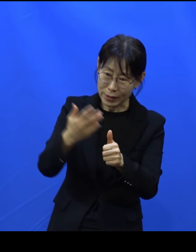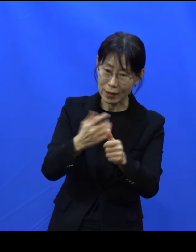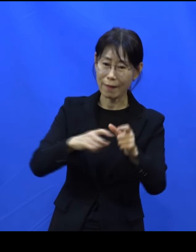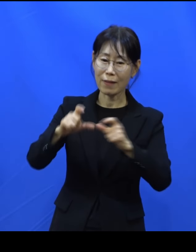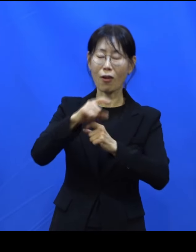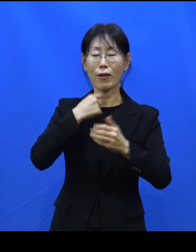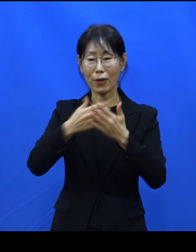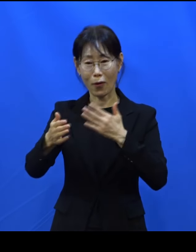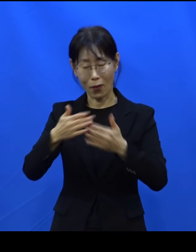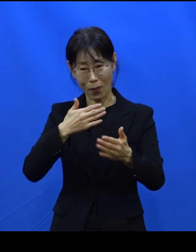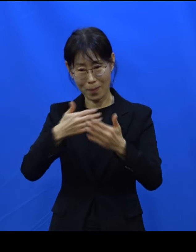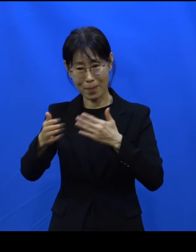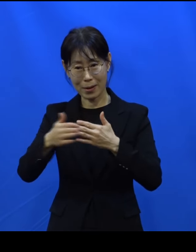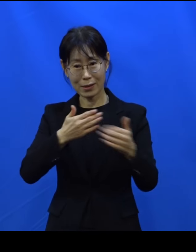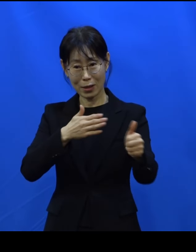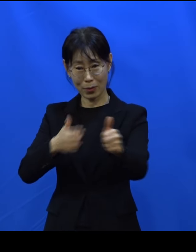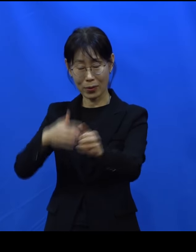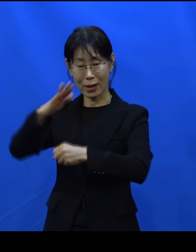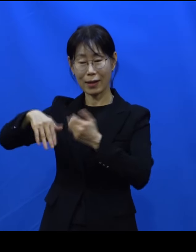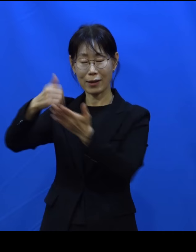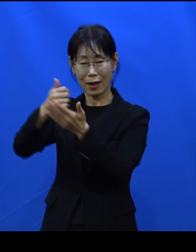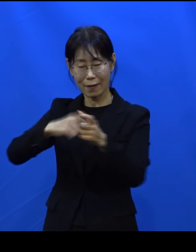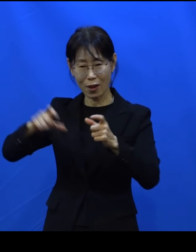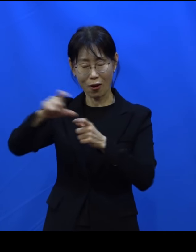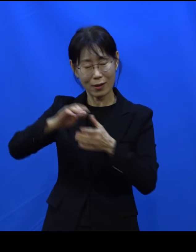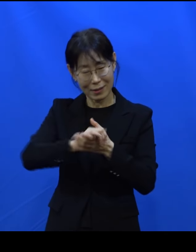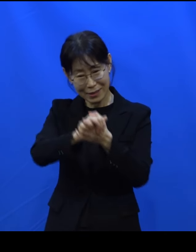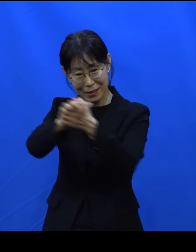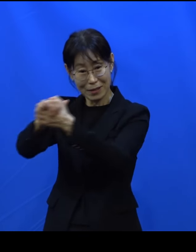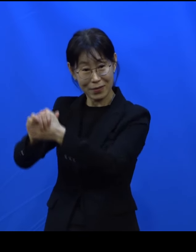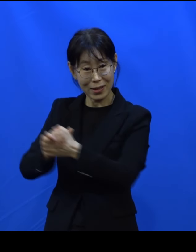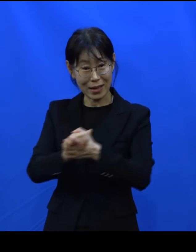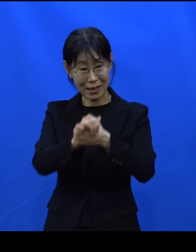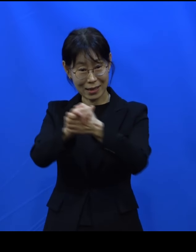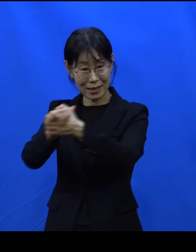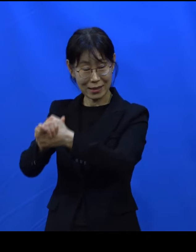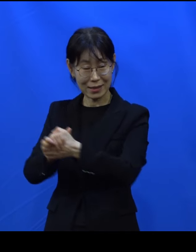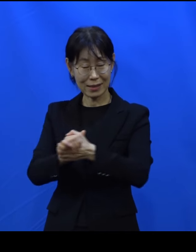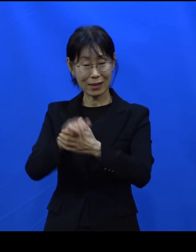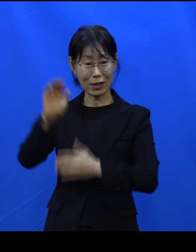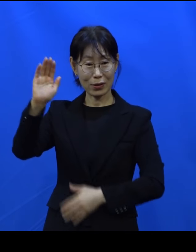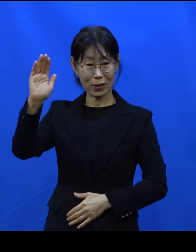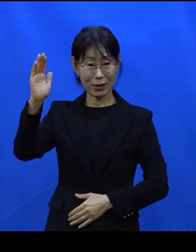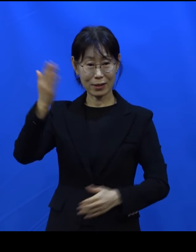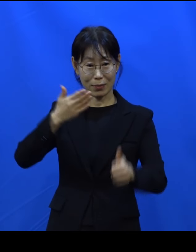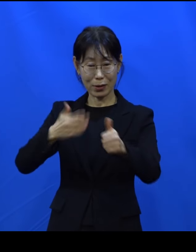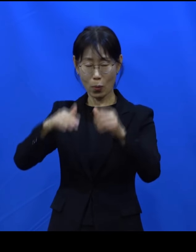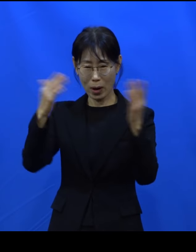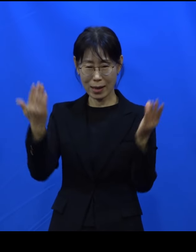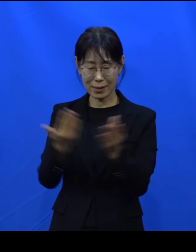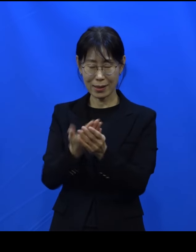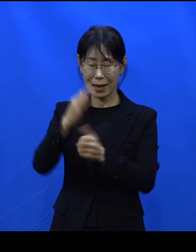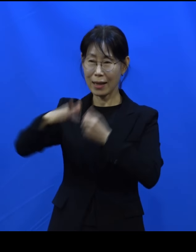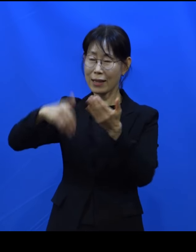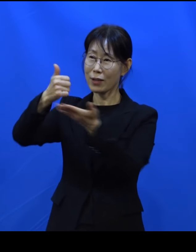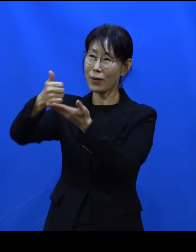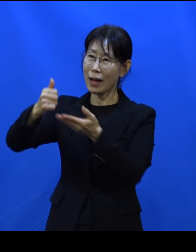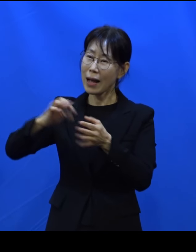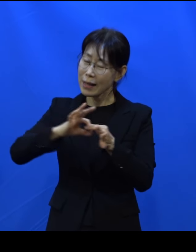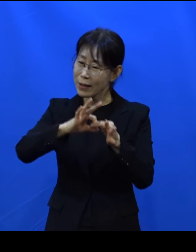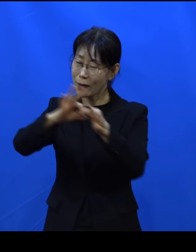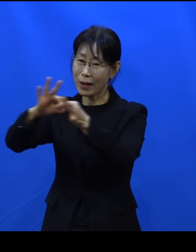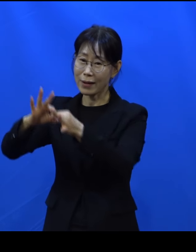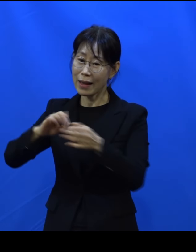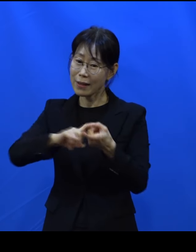많이 경험하고 그분과 더 친밀해지면서 마지막 날 온전한 연합이 이루어지는 그날까지